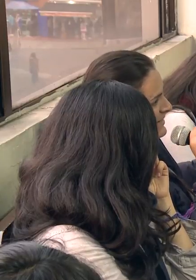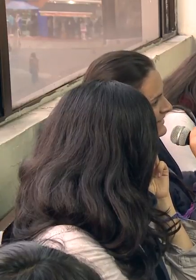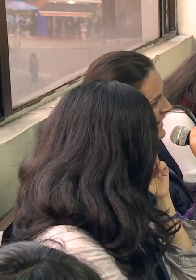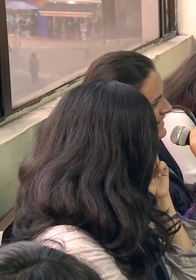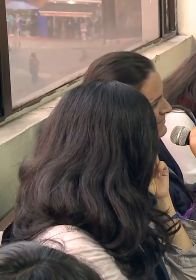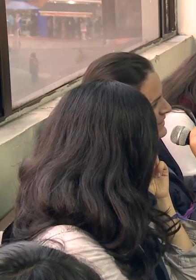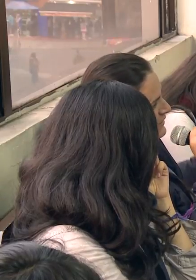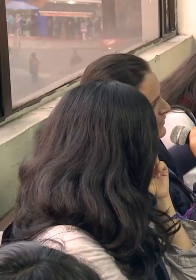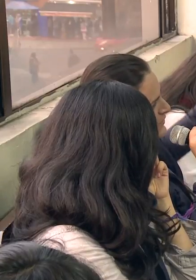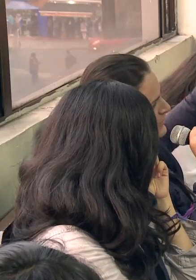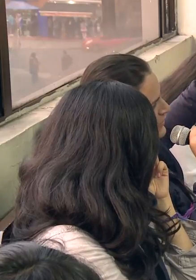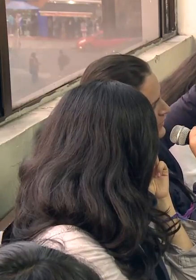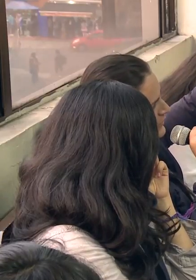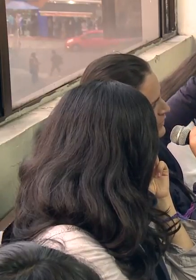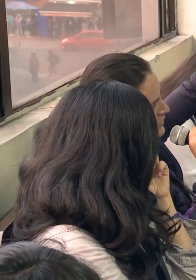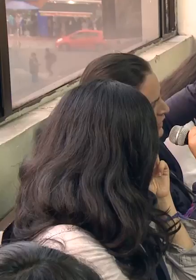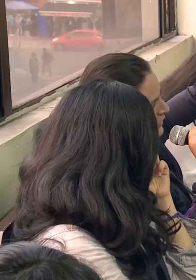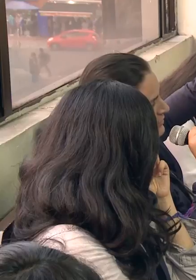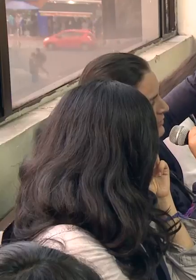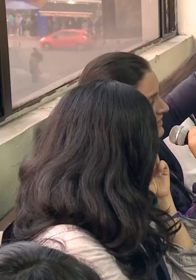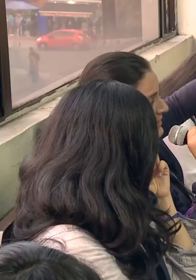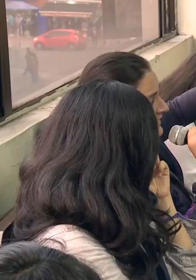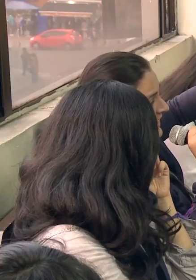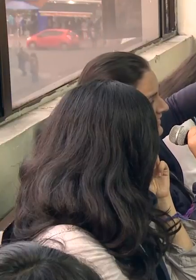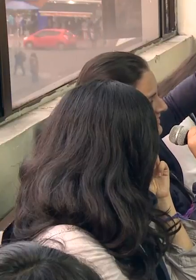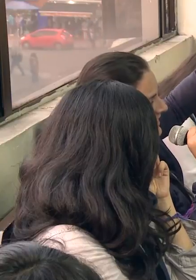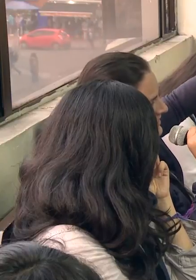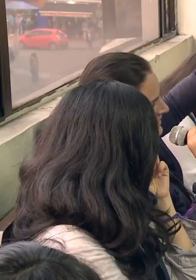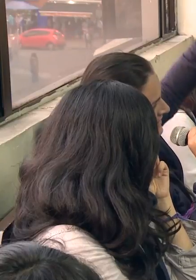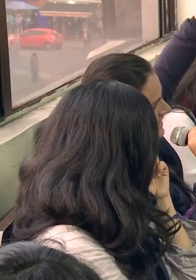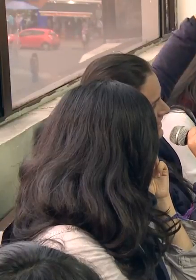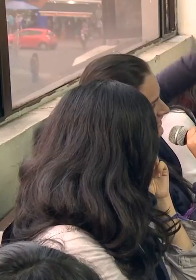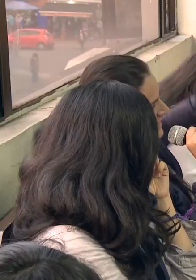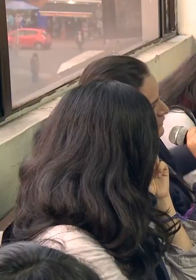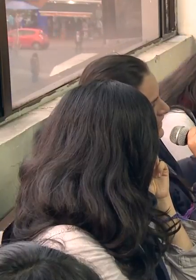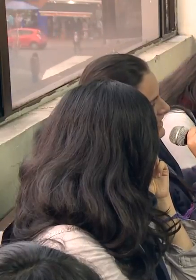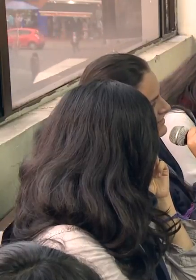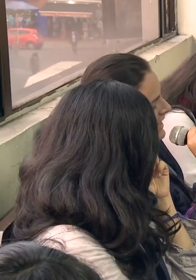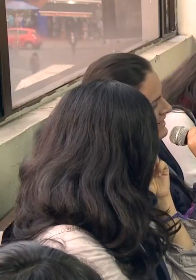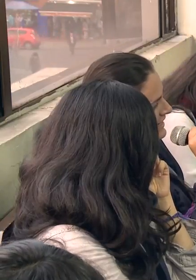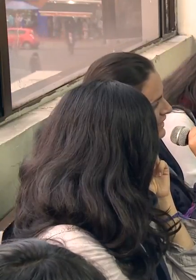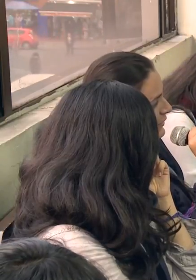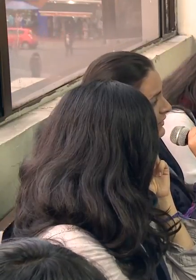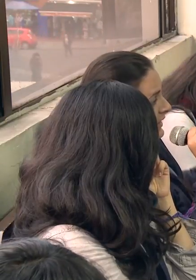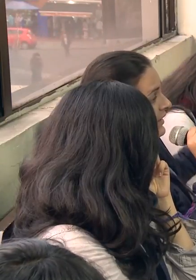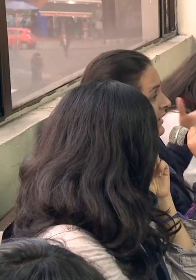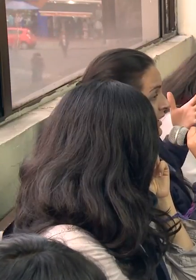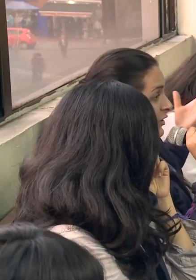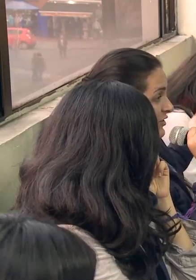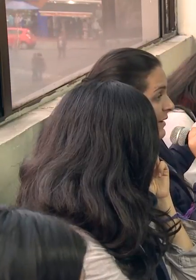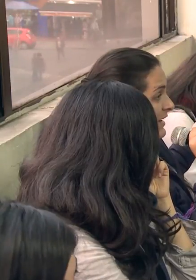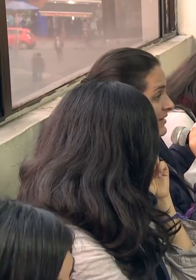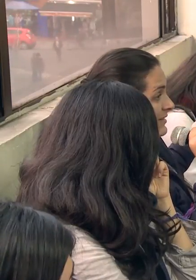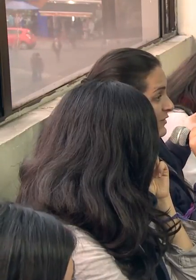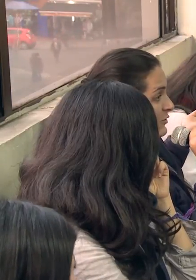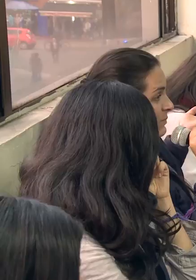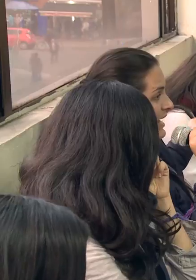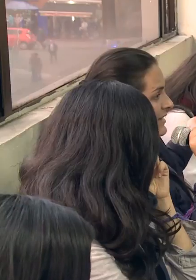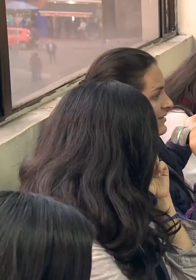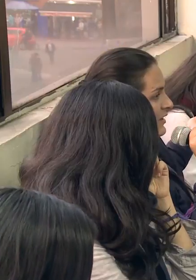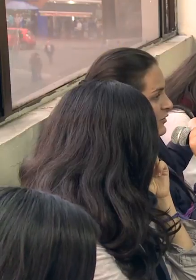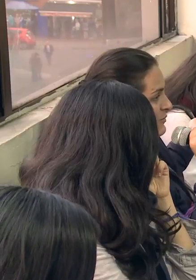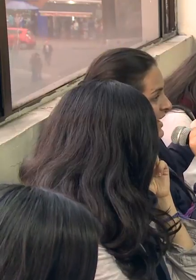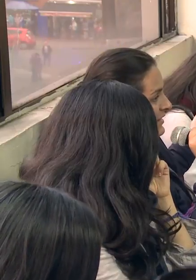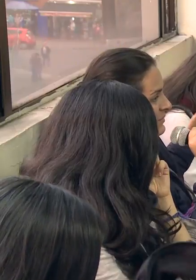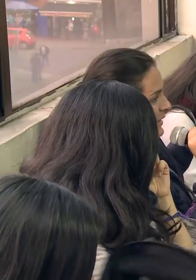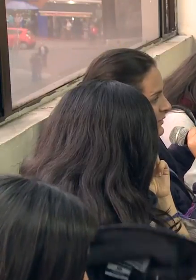soberanía alimentaria? Pero ¿cómo nosotros los niños vamos a aprender ciencias naturales alrededor de los saberes de sus